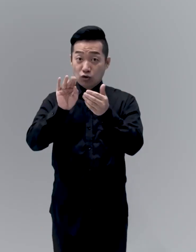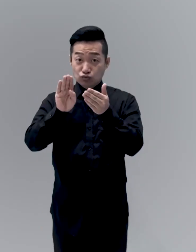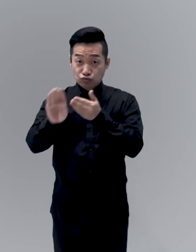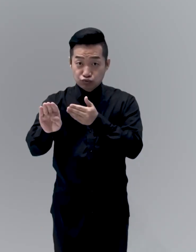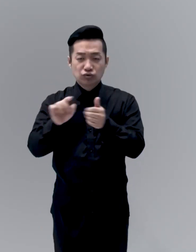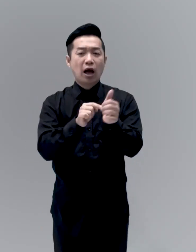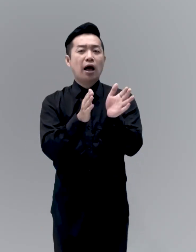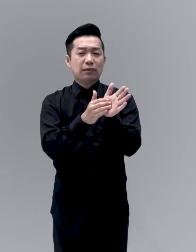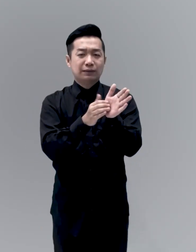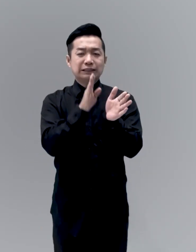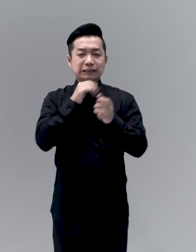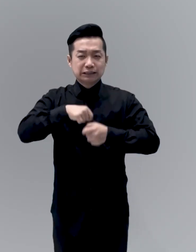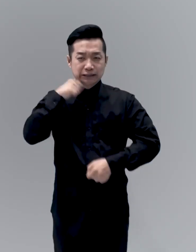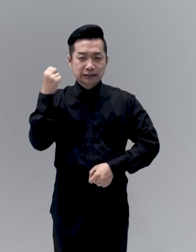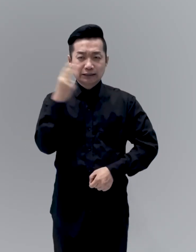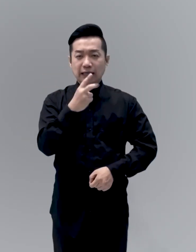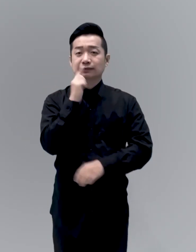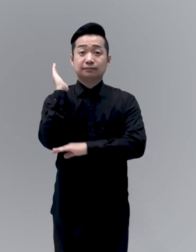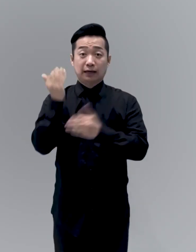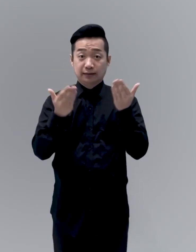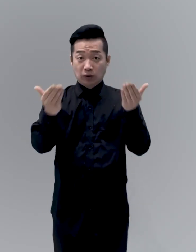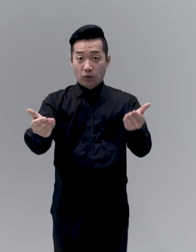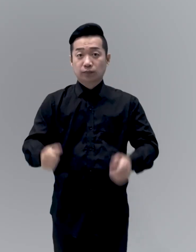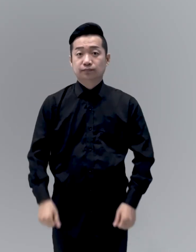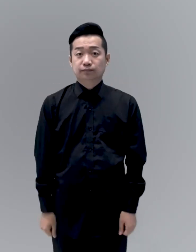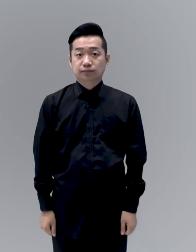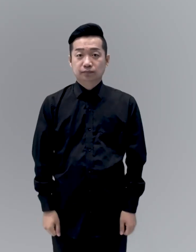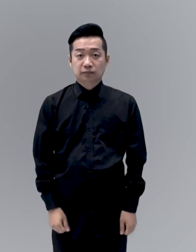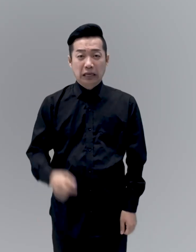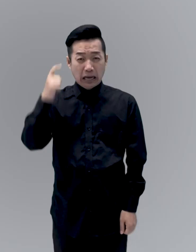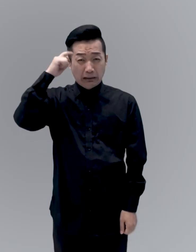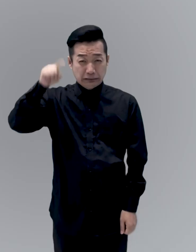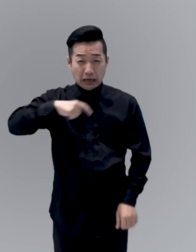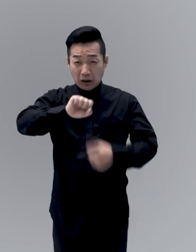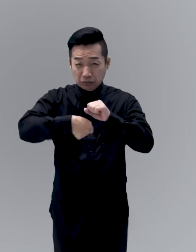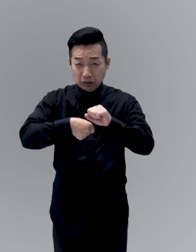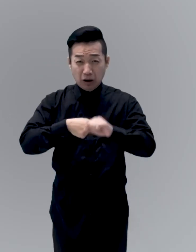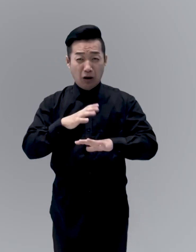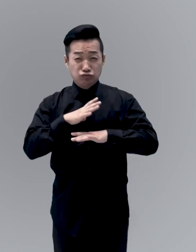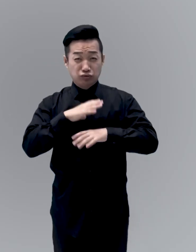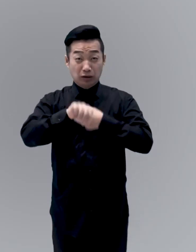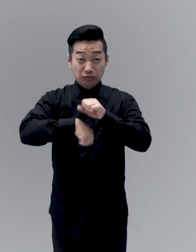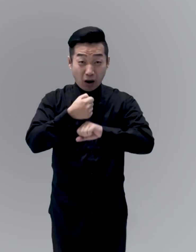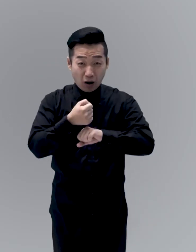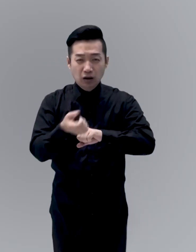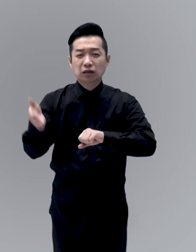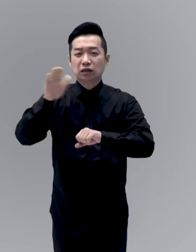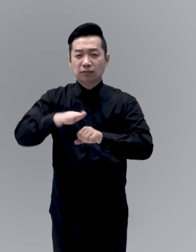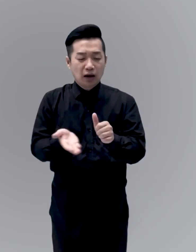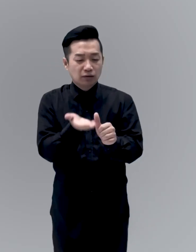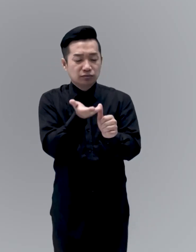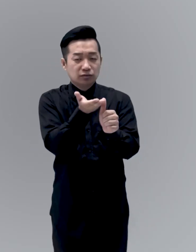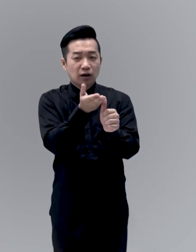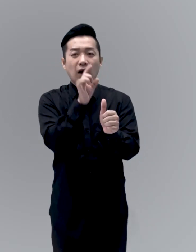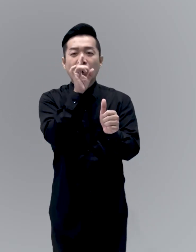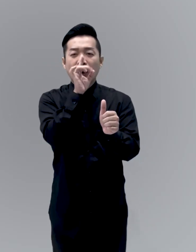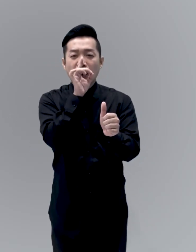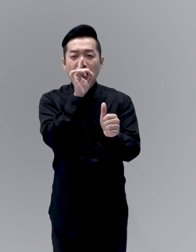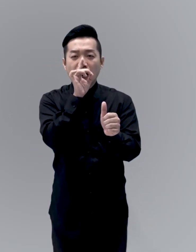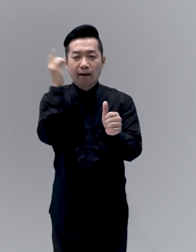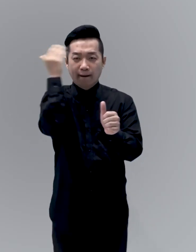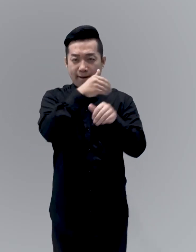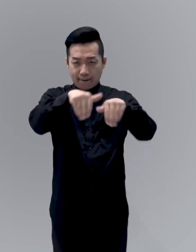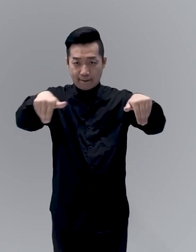100년 후 백범의 비밀과 진실을 다시 말하다. 미련한 짐승, 사나운 짐승, 그러나 결코 길들여질 수